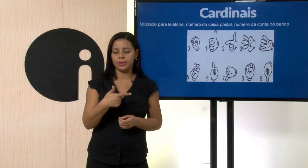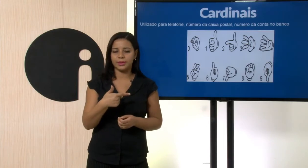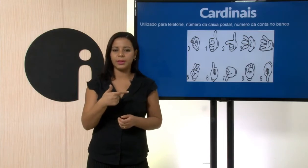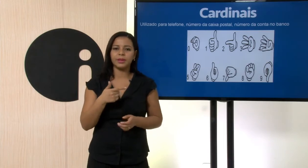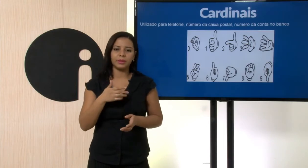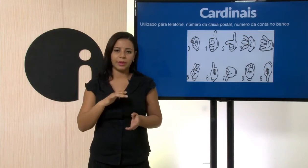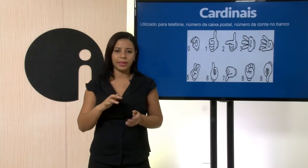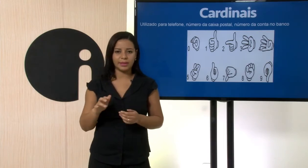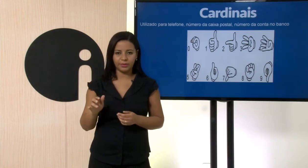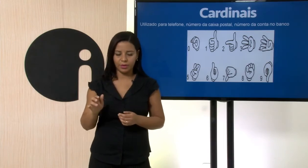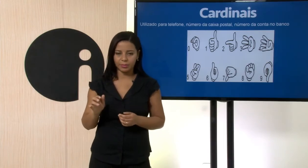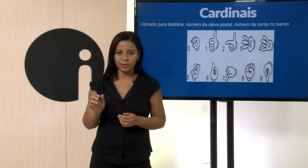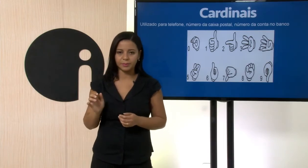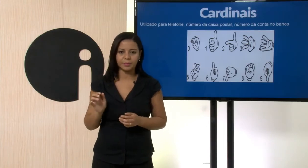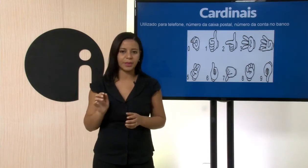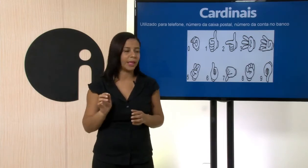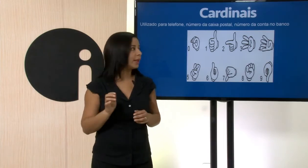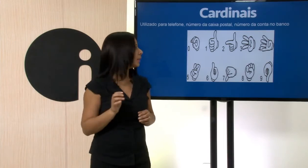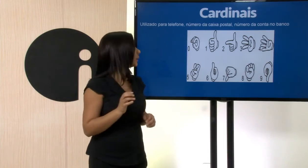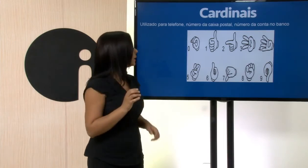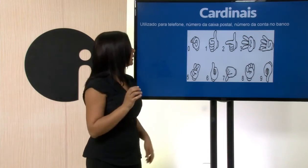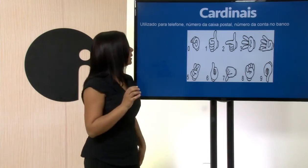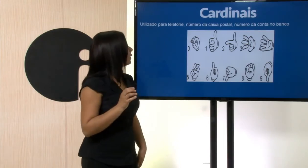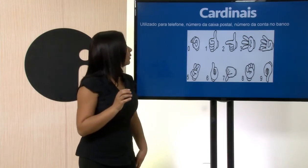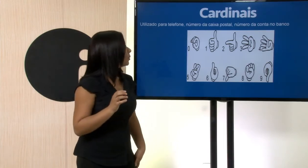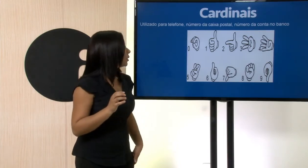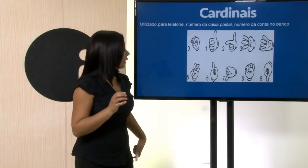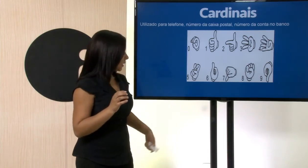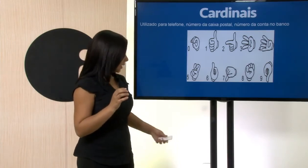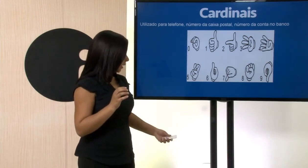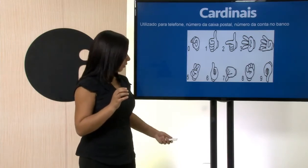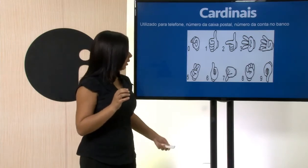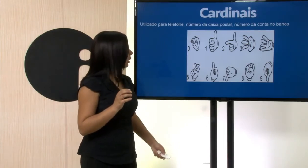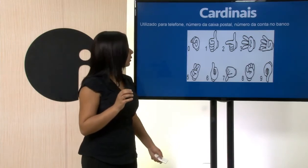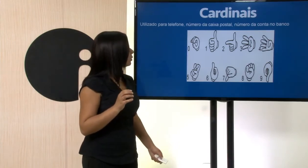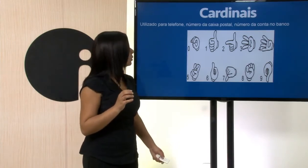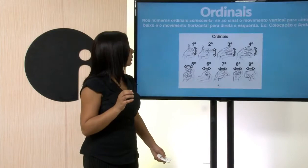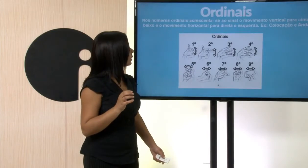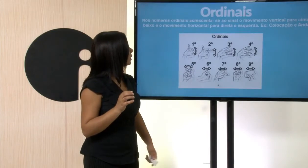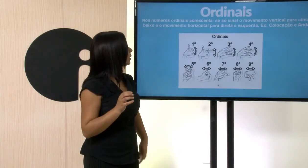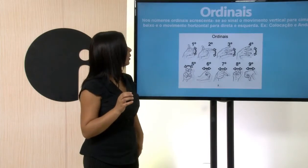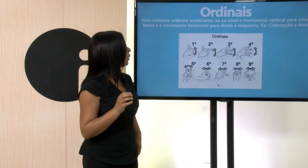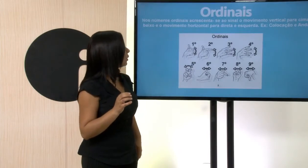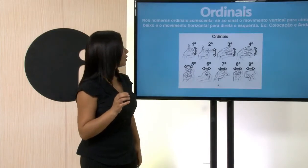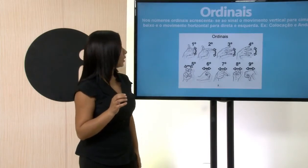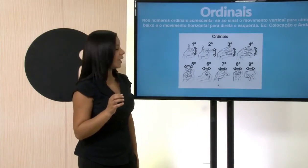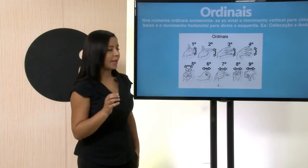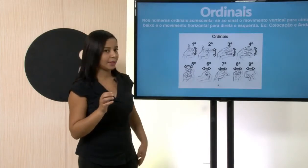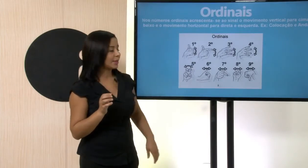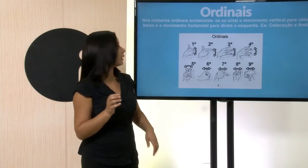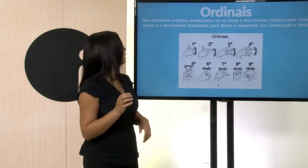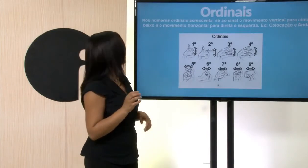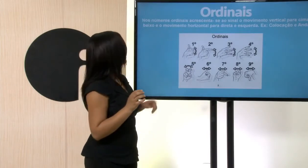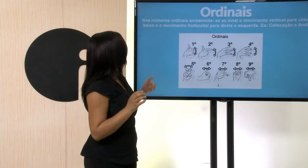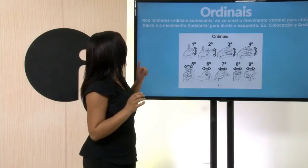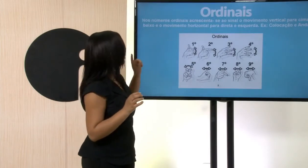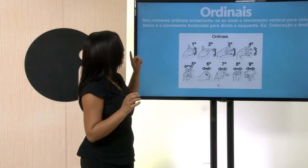3742. Então, é desta forma, ok? Vamos conhecer agora os ordinais. Então,